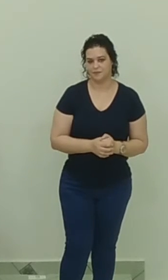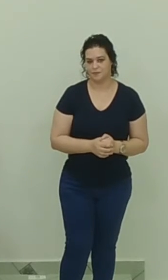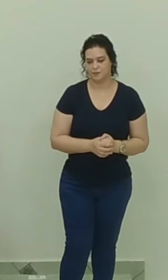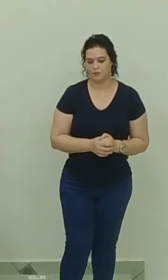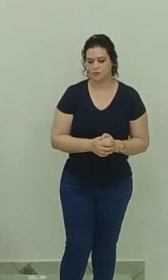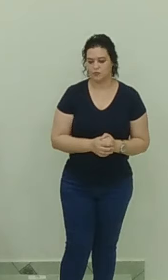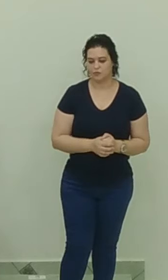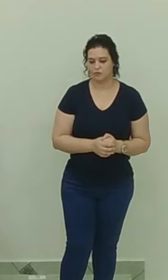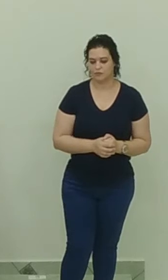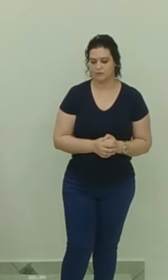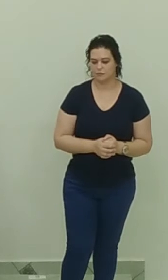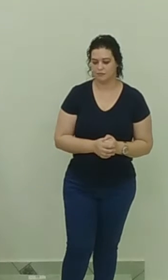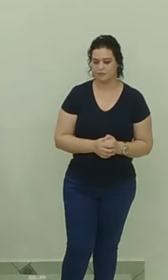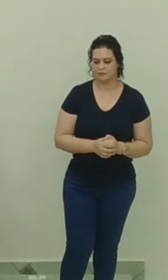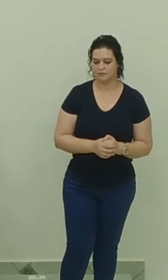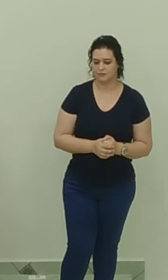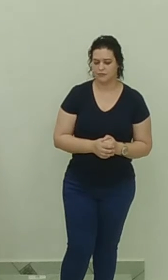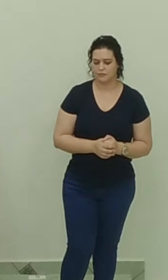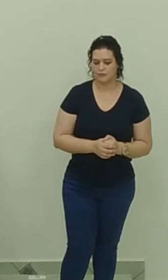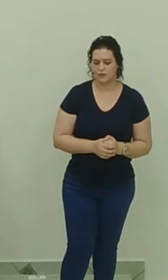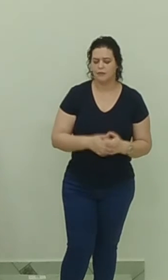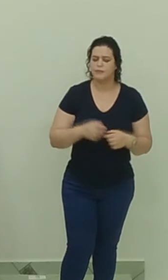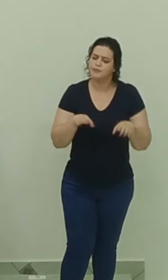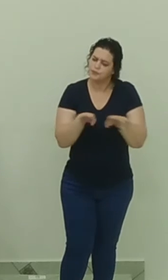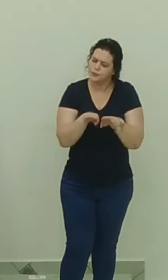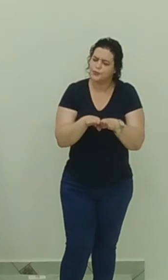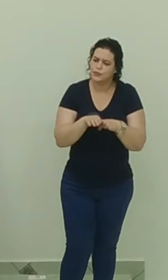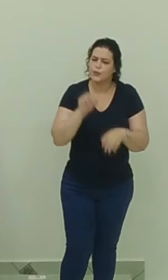que precisamos fazer além de saber.